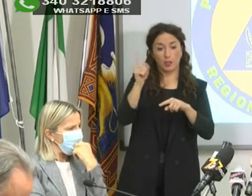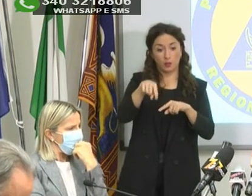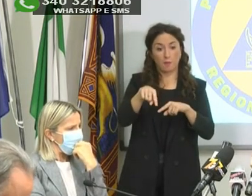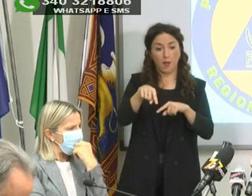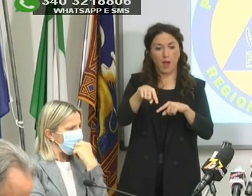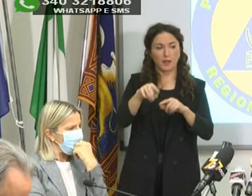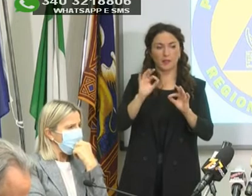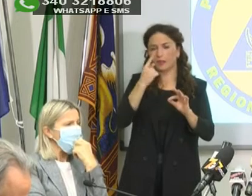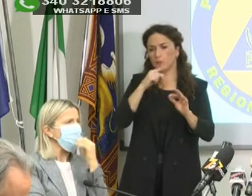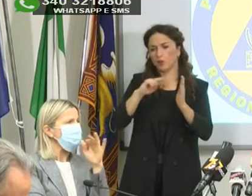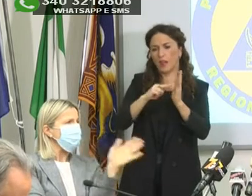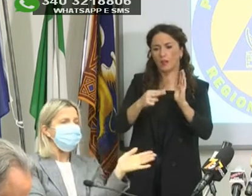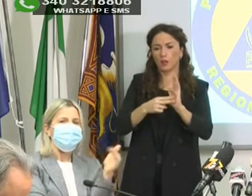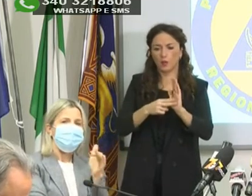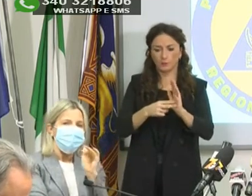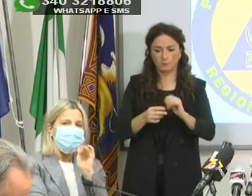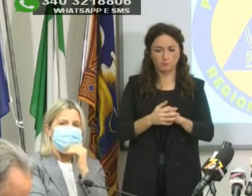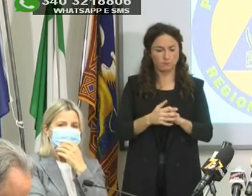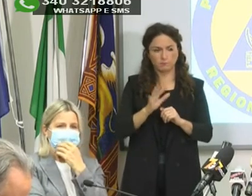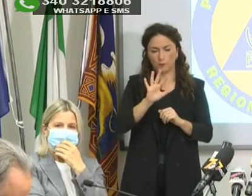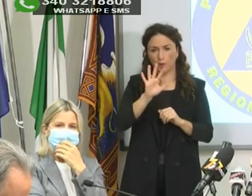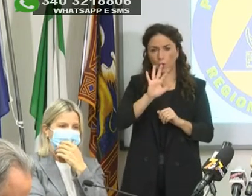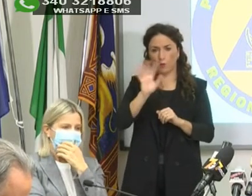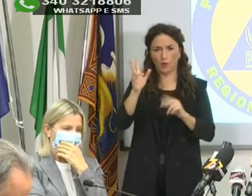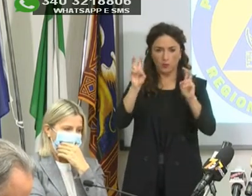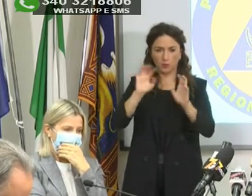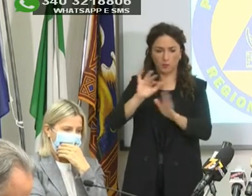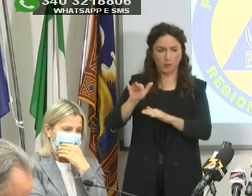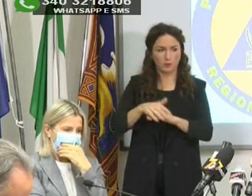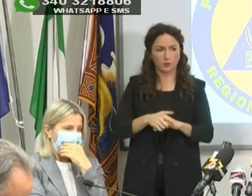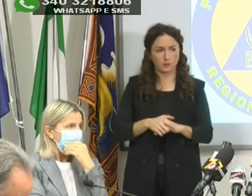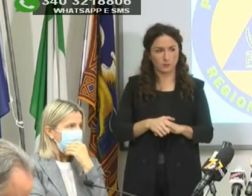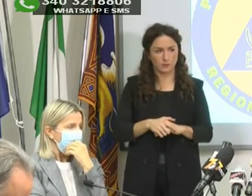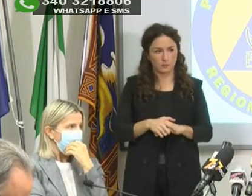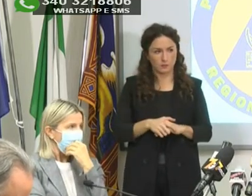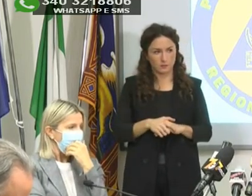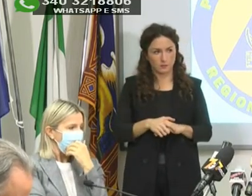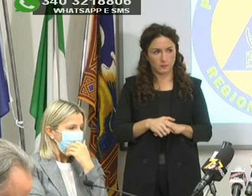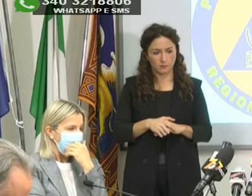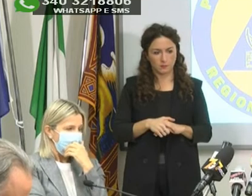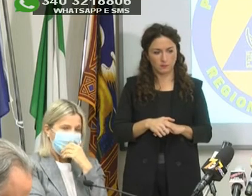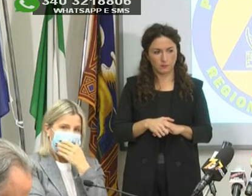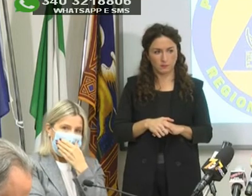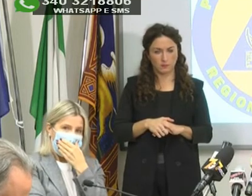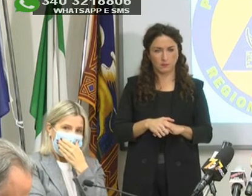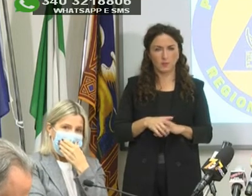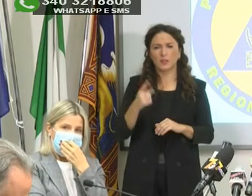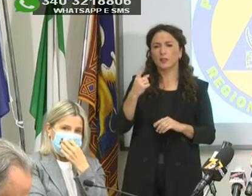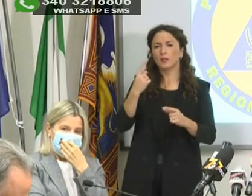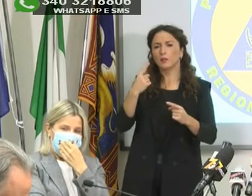di MMG. No, no, è un'altra roba. Sì, ma infatti Boccia ai respiratori oggi non mi